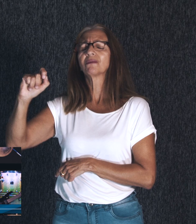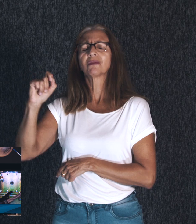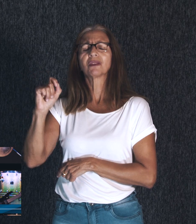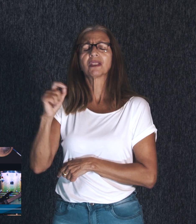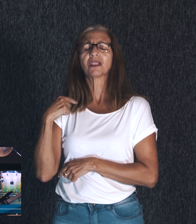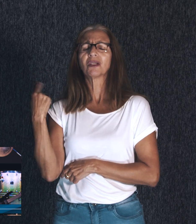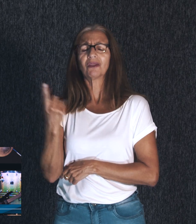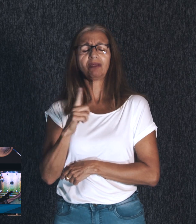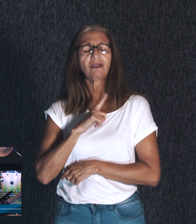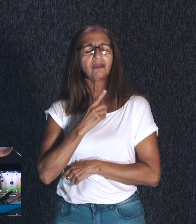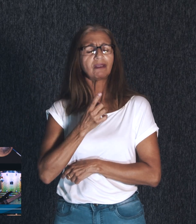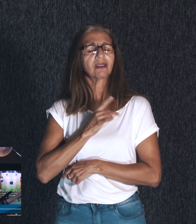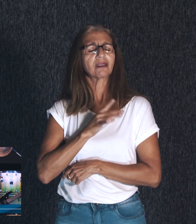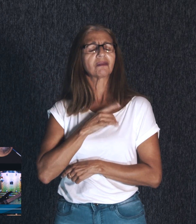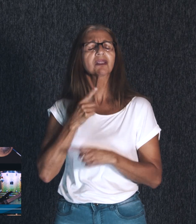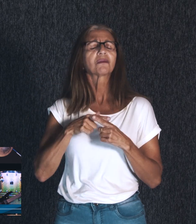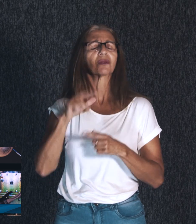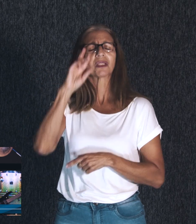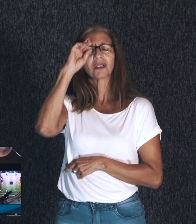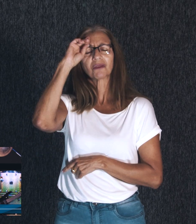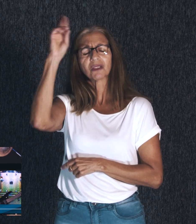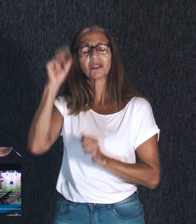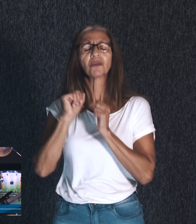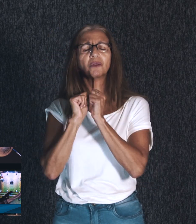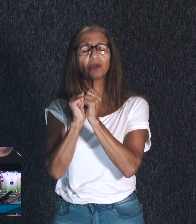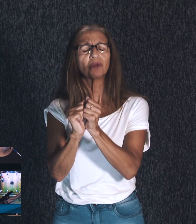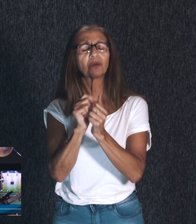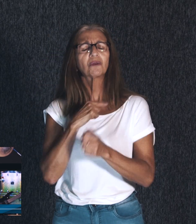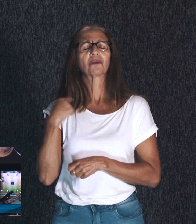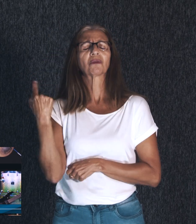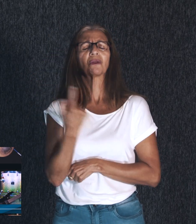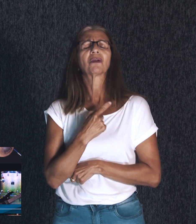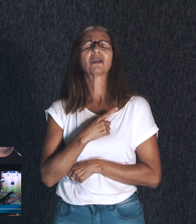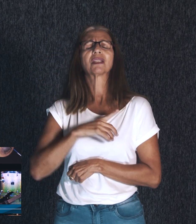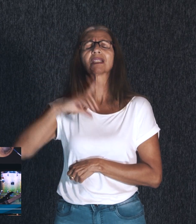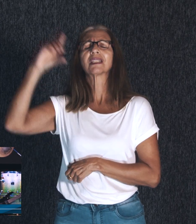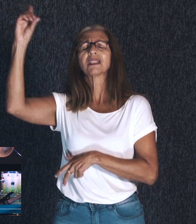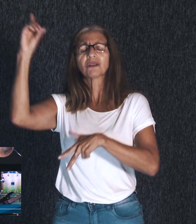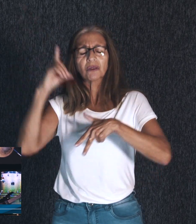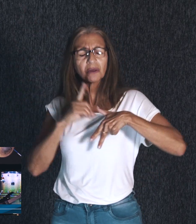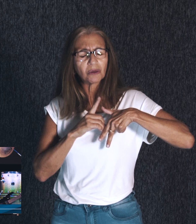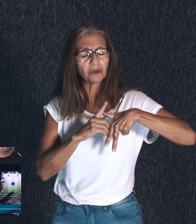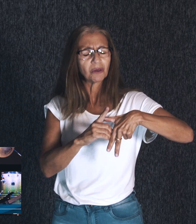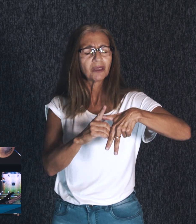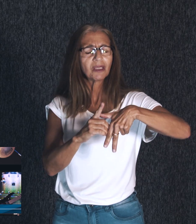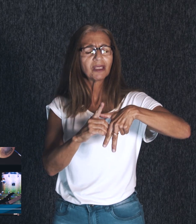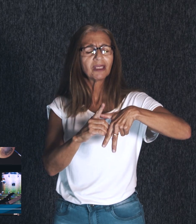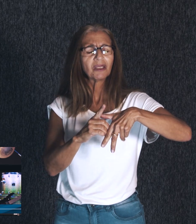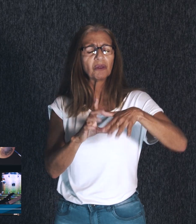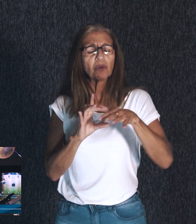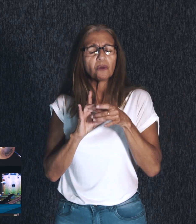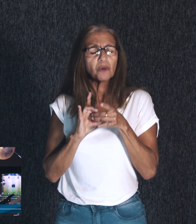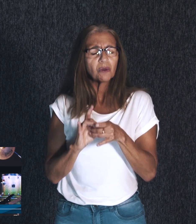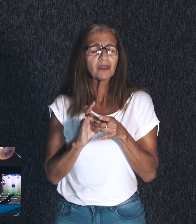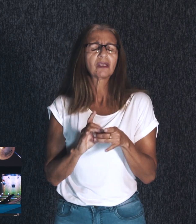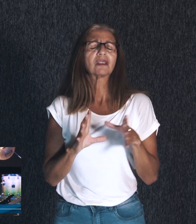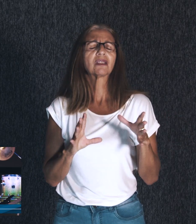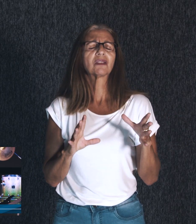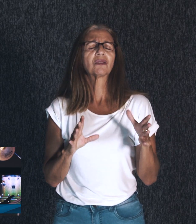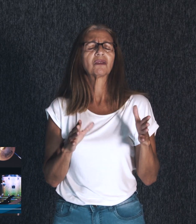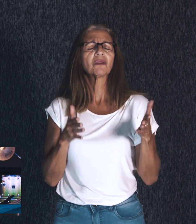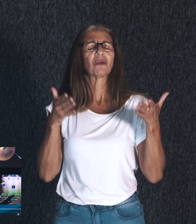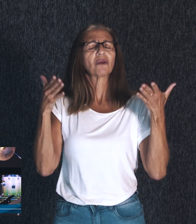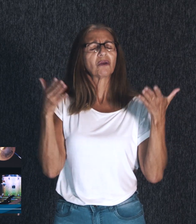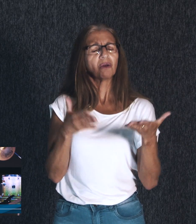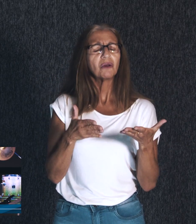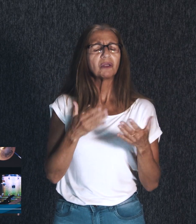o Senhor está conosco. Esta é a promessa da tua palavra. Fala conosco nessa noite. Fale ao